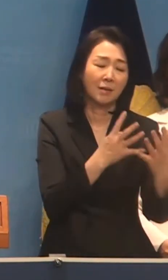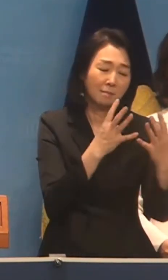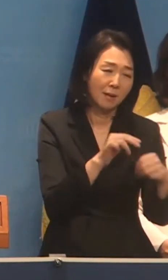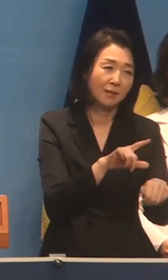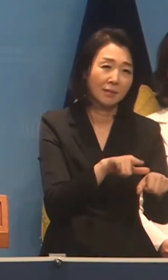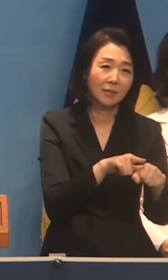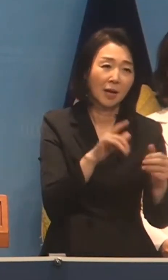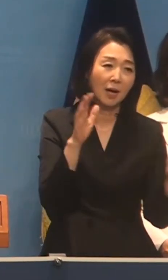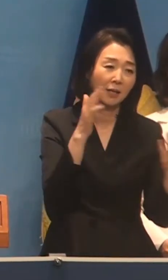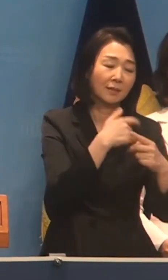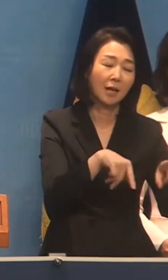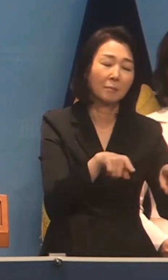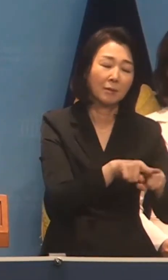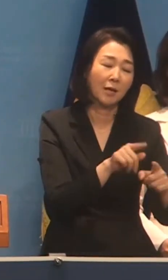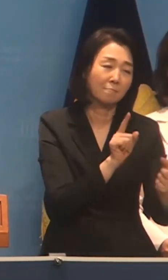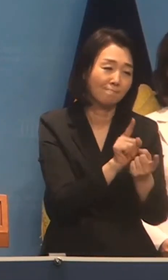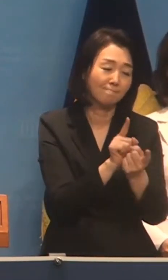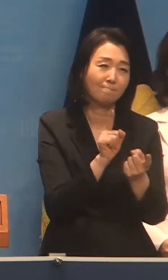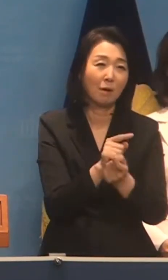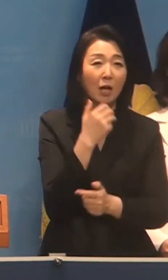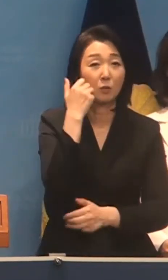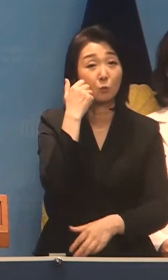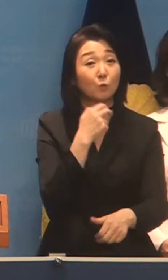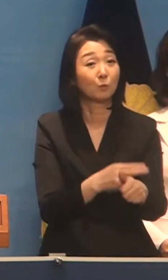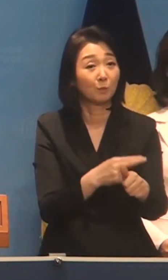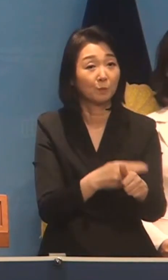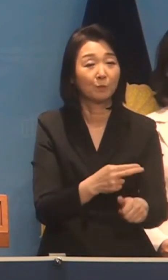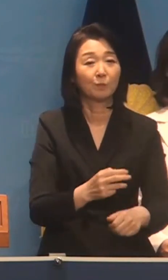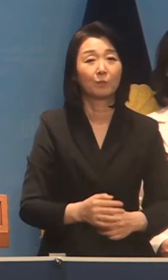시간 학생들과 만나는 분들입니다.